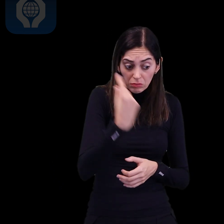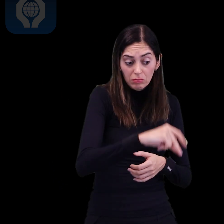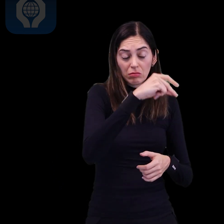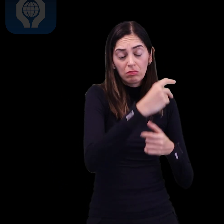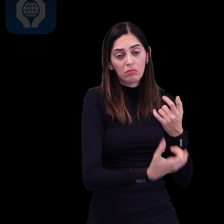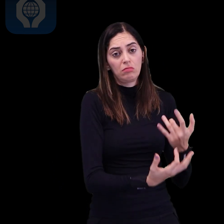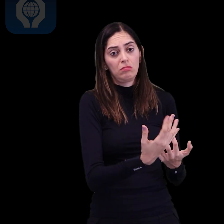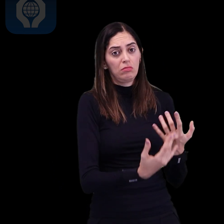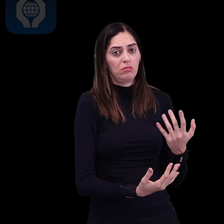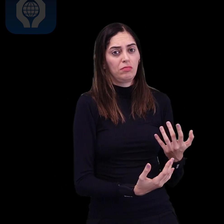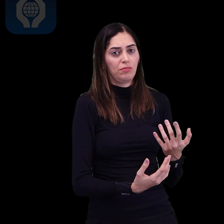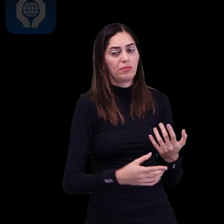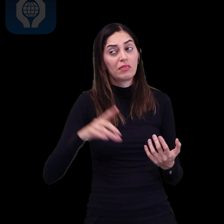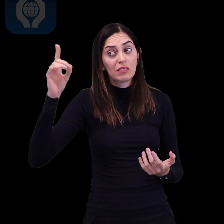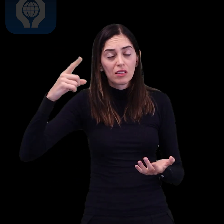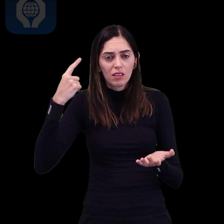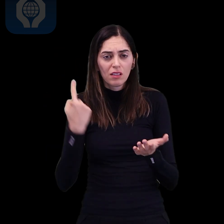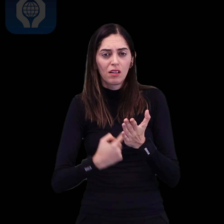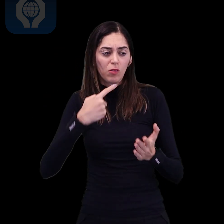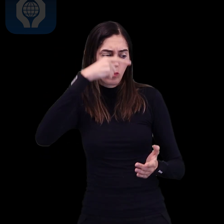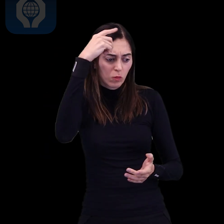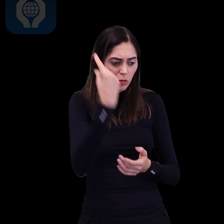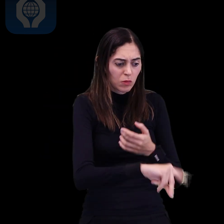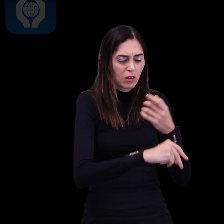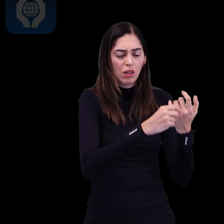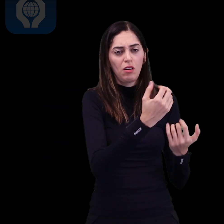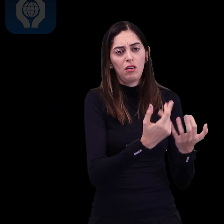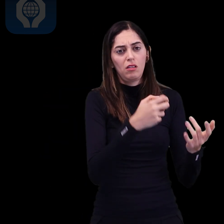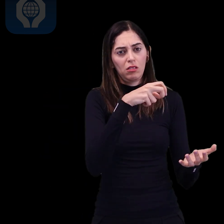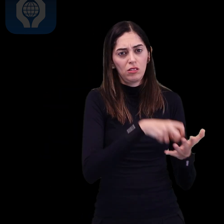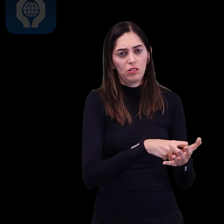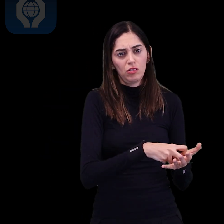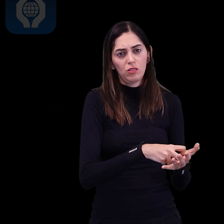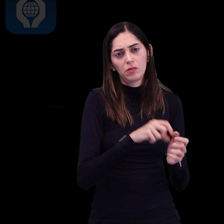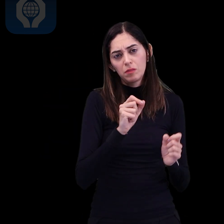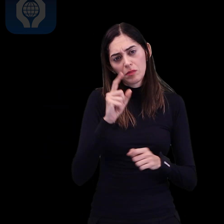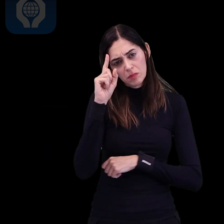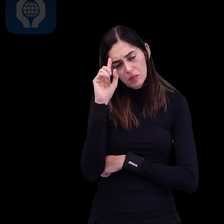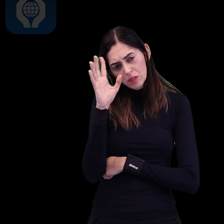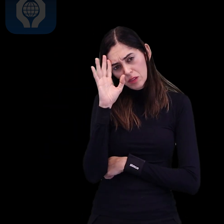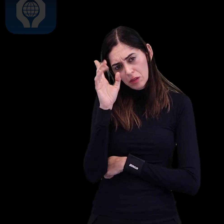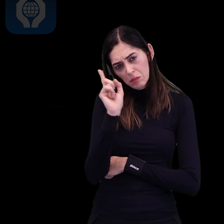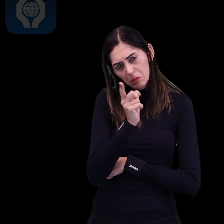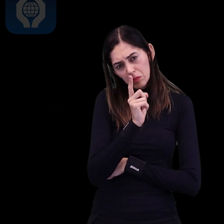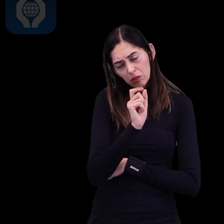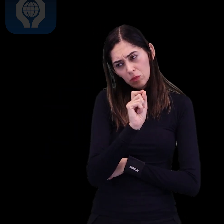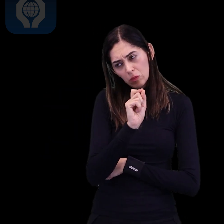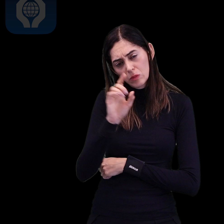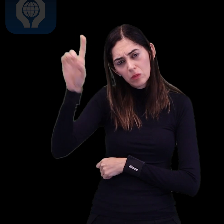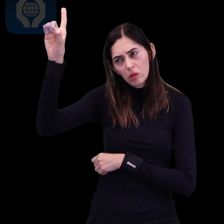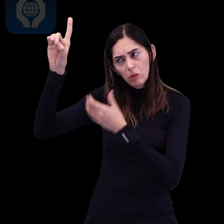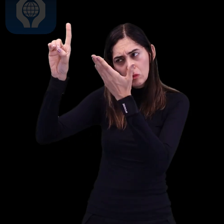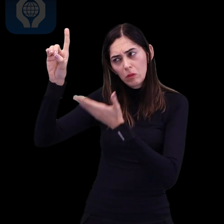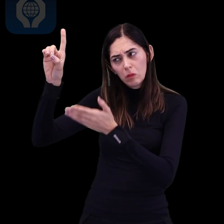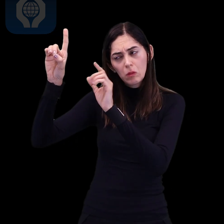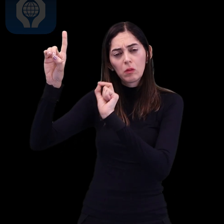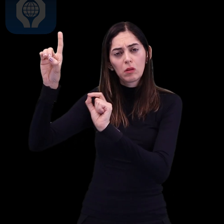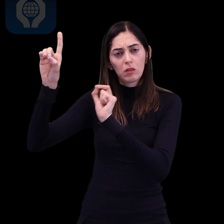punição. E Ele cumprirá a punição exatamente como prometeu. Pense um pouco quem é Deus.